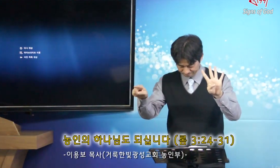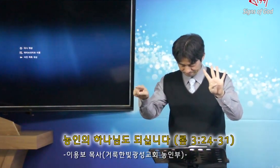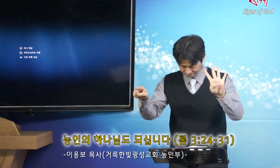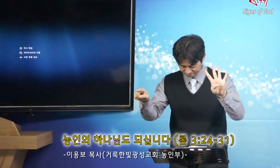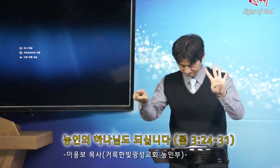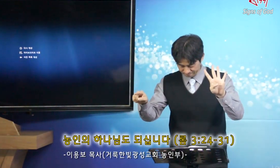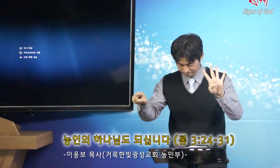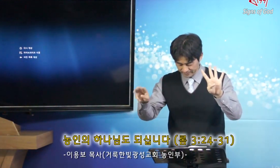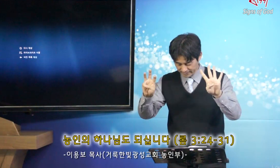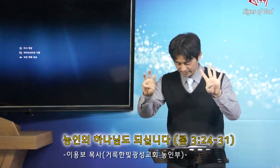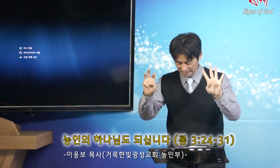24절부터